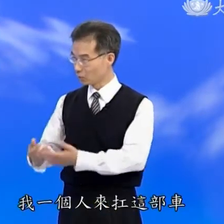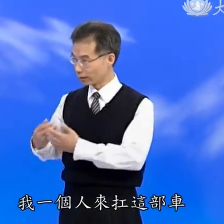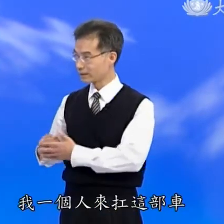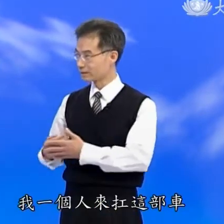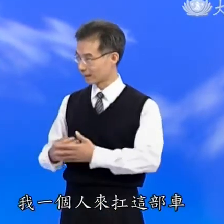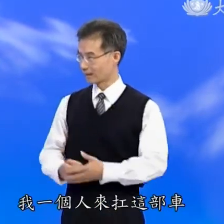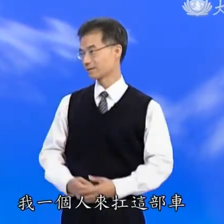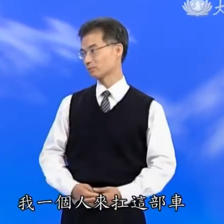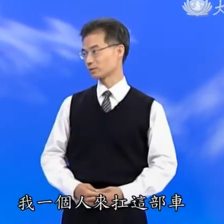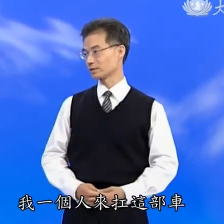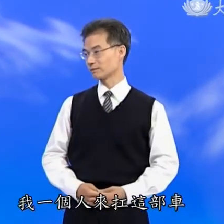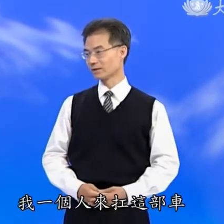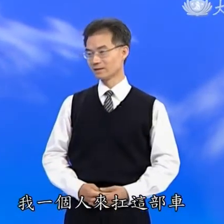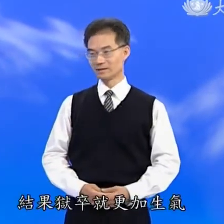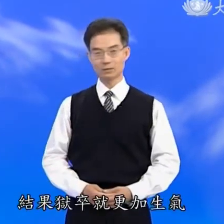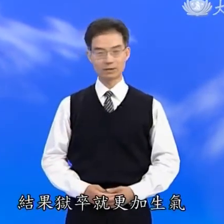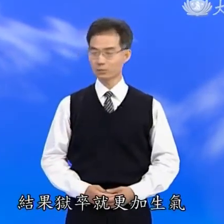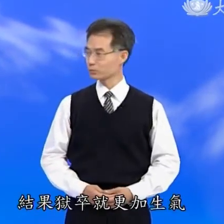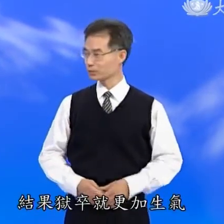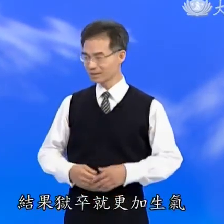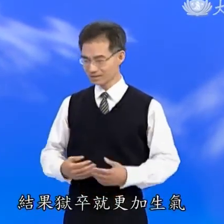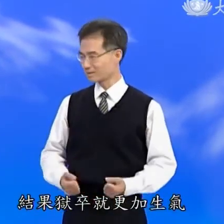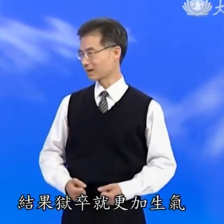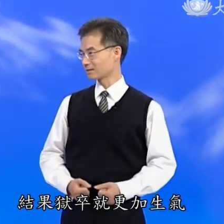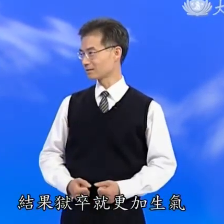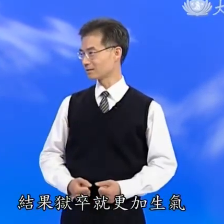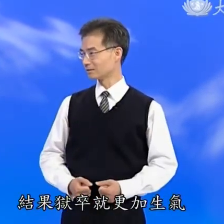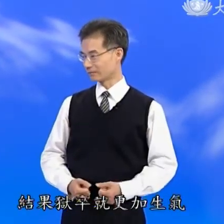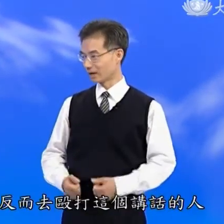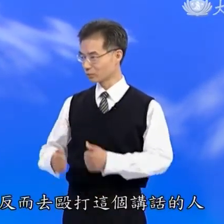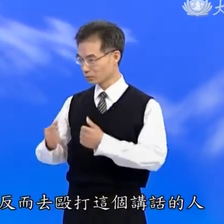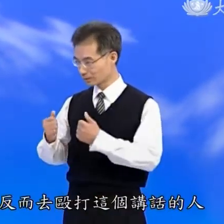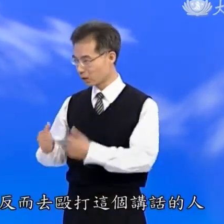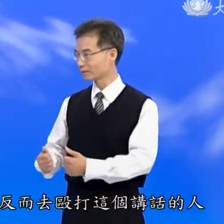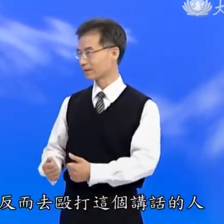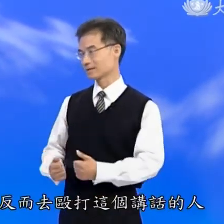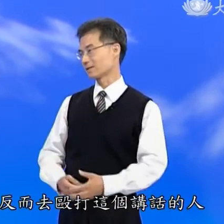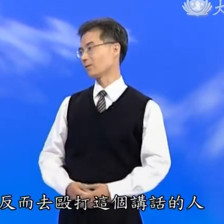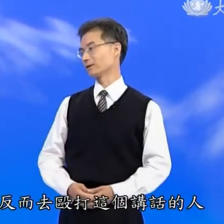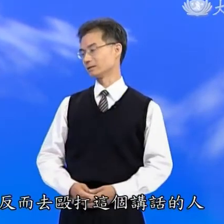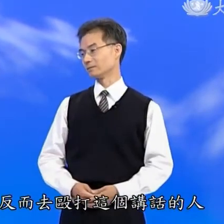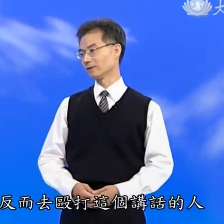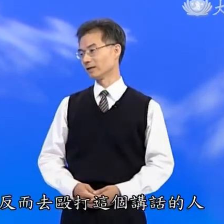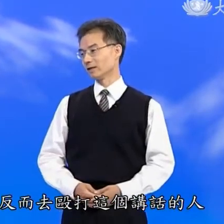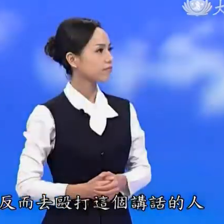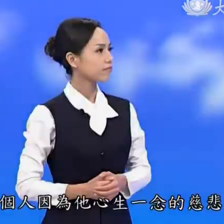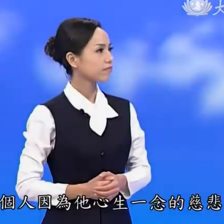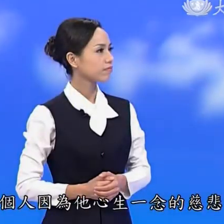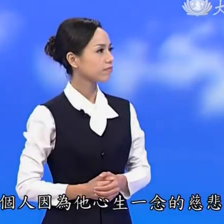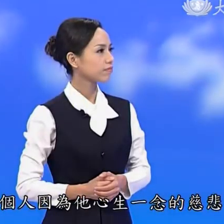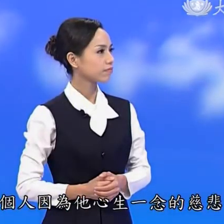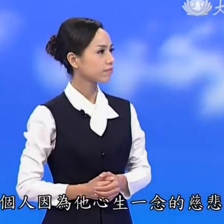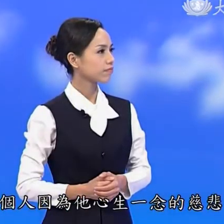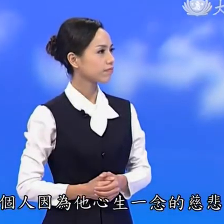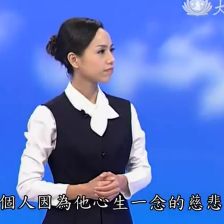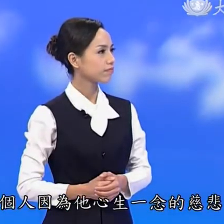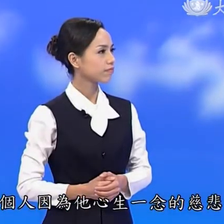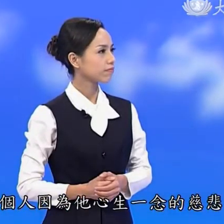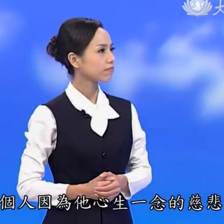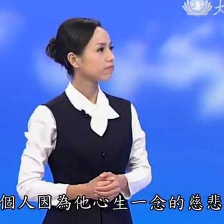我一个人来扛这部车。结果呢狱主就更加生气，反而去殴打这个讲话的人。那这个人呢，因为他心生一念